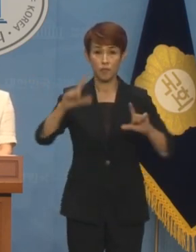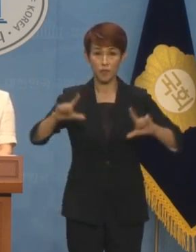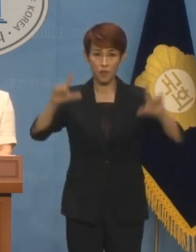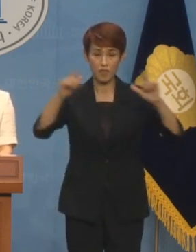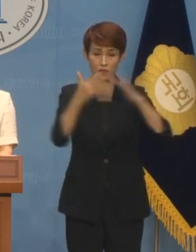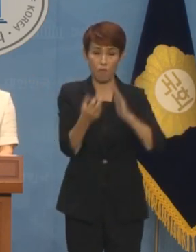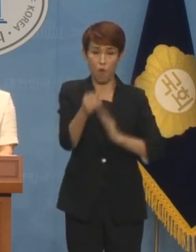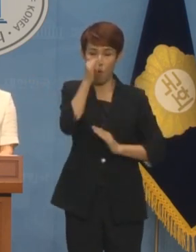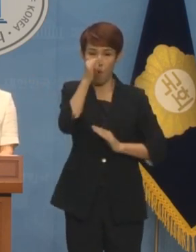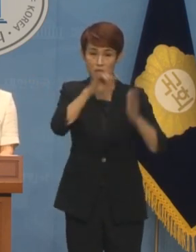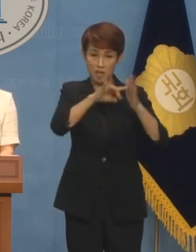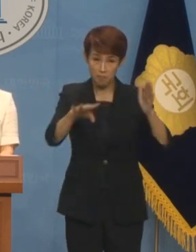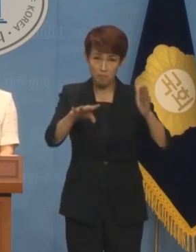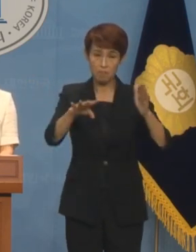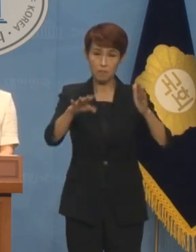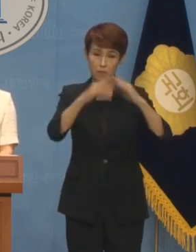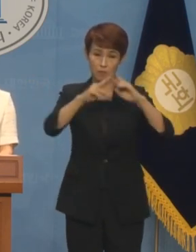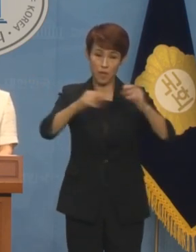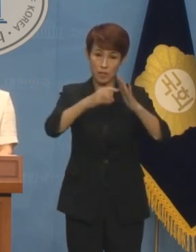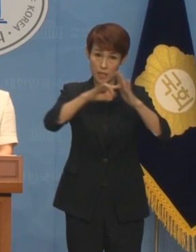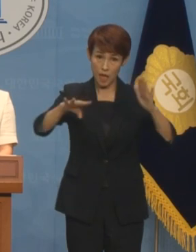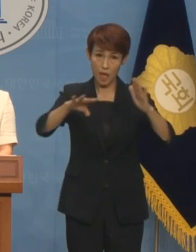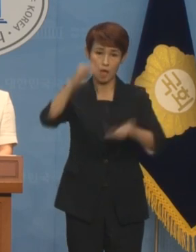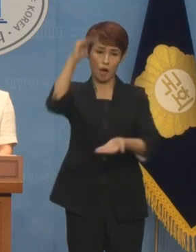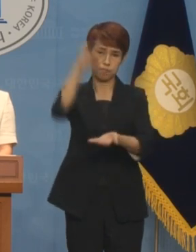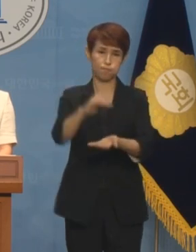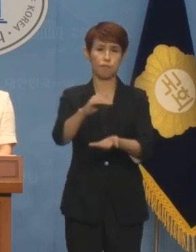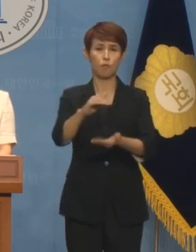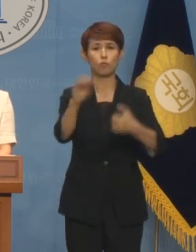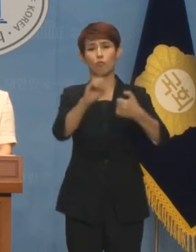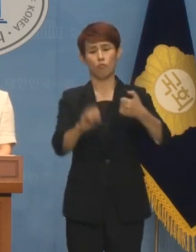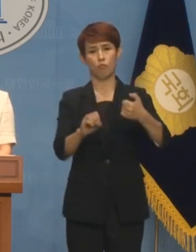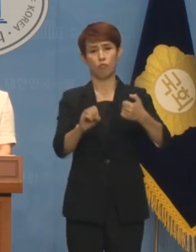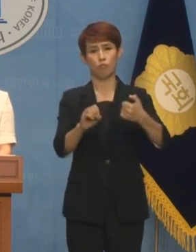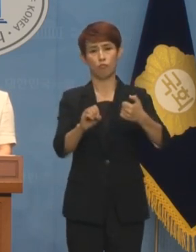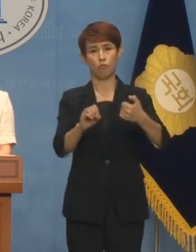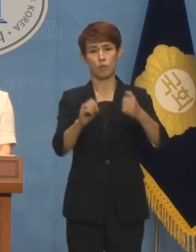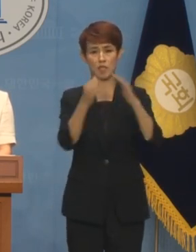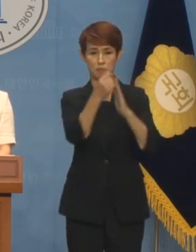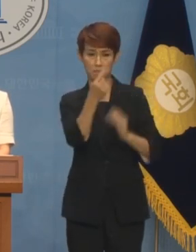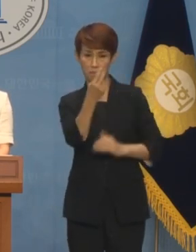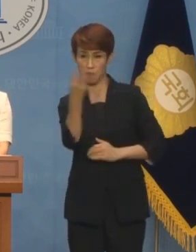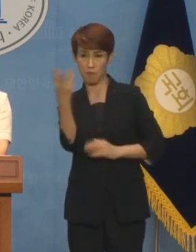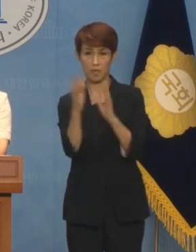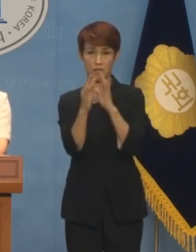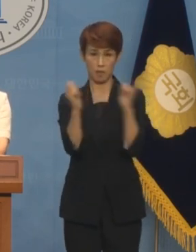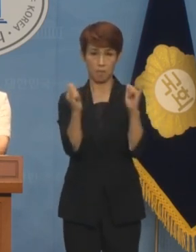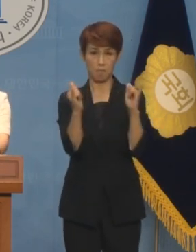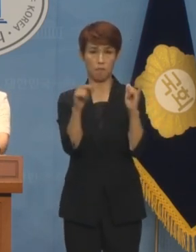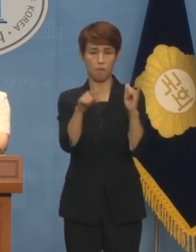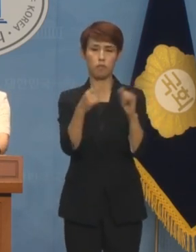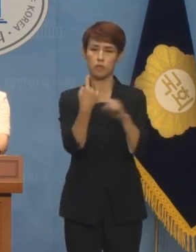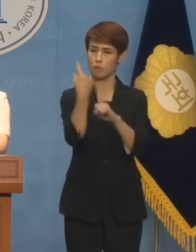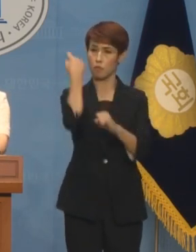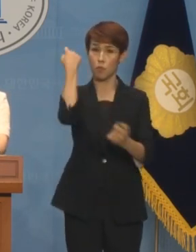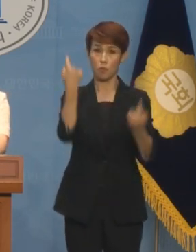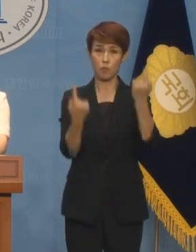납부 인원과 세액이 모두 절반 가까이 줄었습니다. 다주택 중과세율 적용 대상은